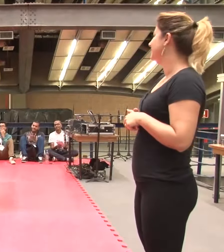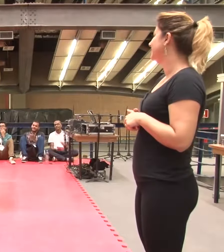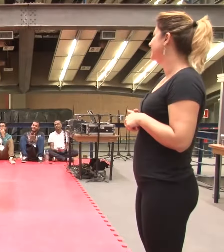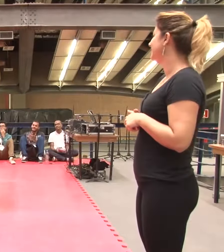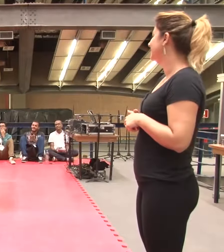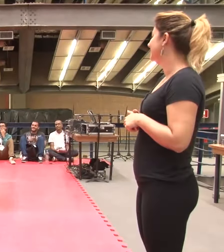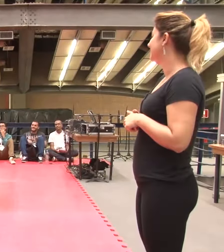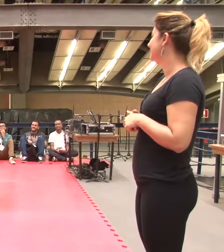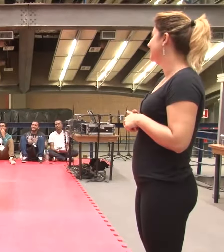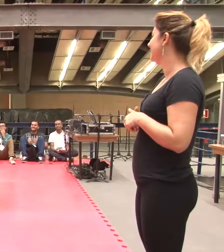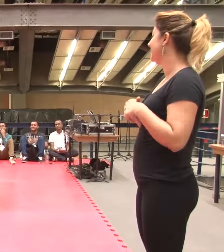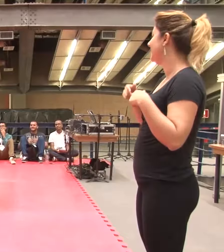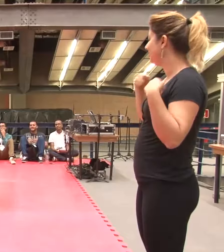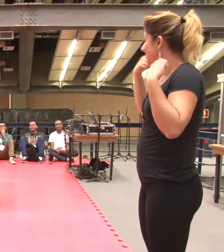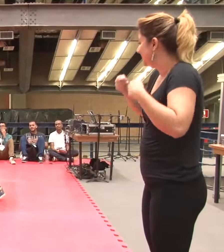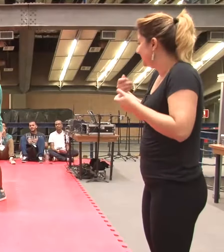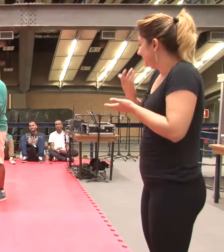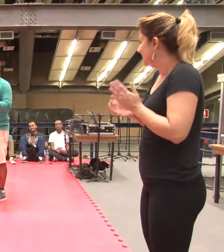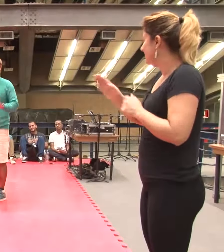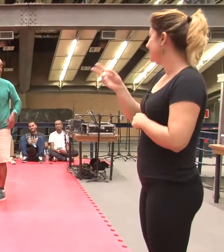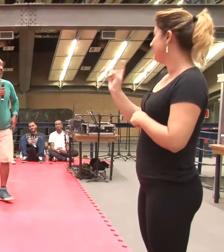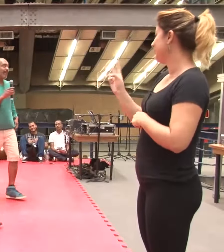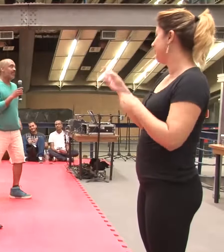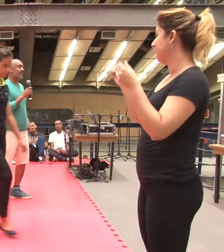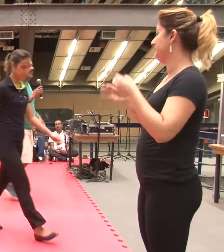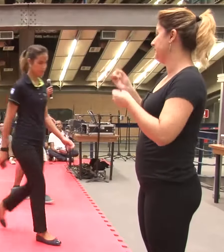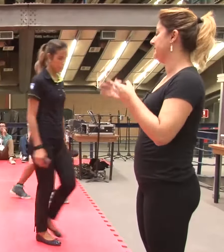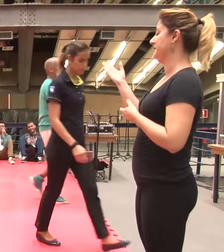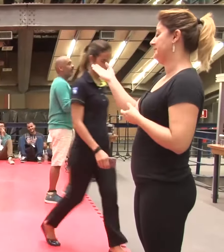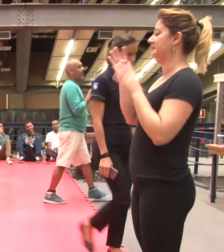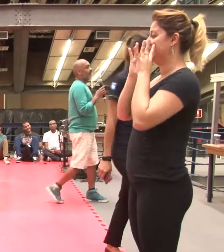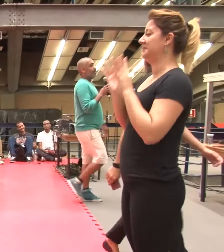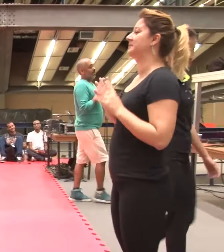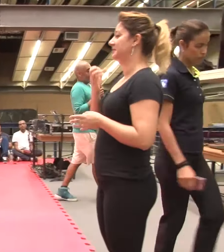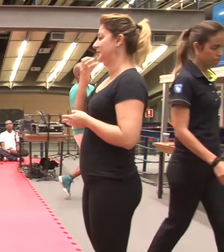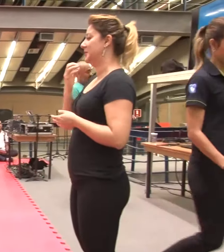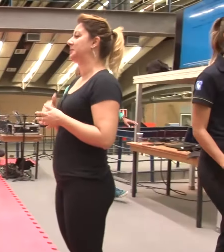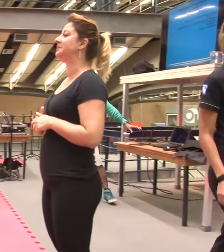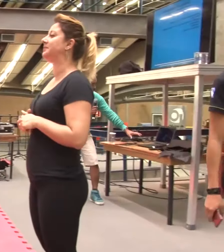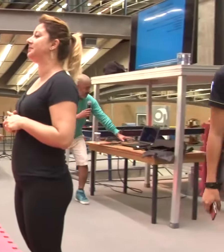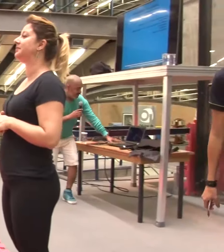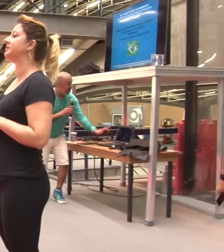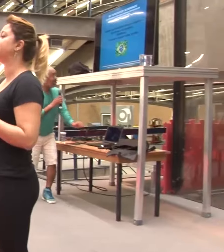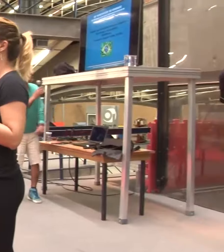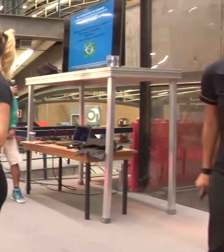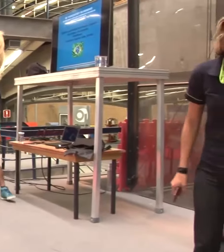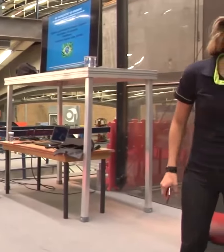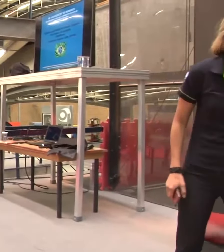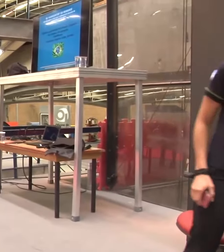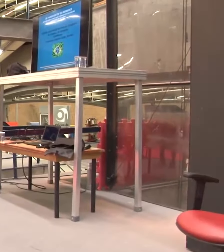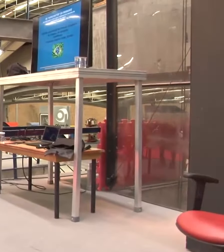camisa, sem casaco antes de sair daqui, porque o casaco já está servindo para tudo hoje, né? Pois bem, vamos